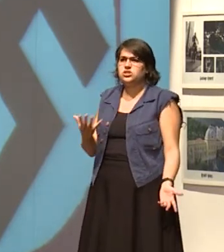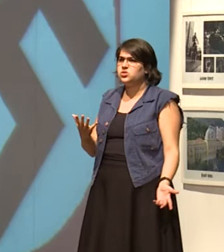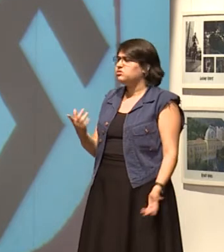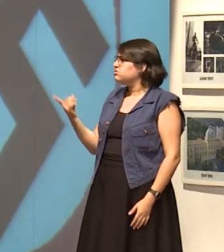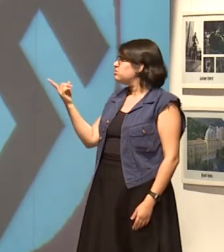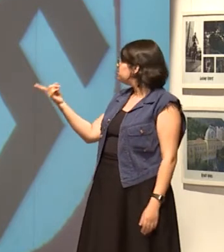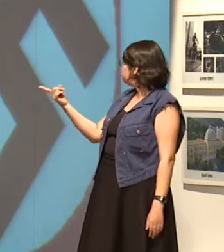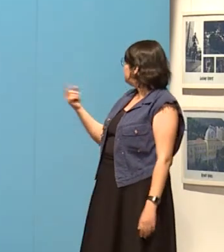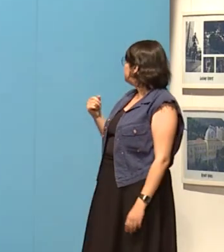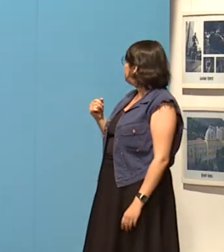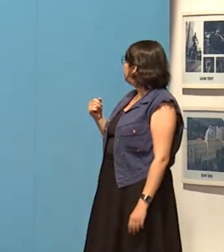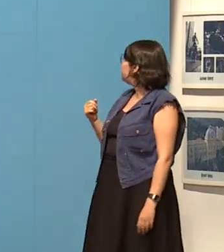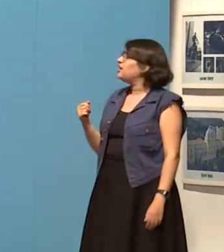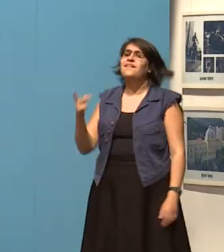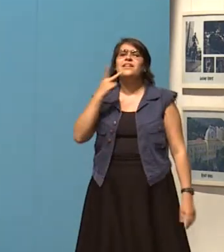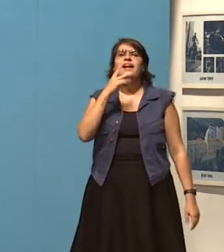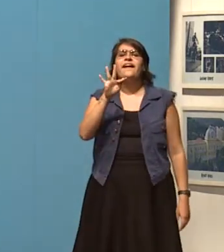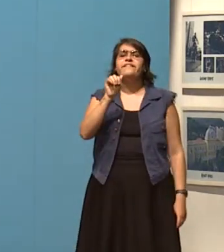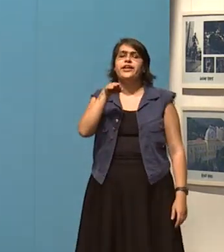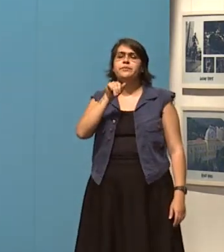Espera aí, isso aí não faz sentido.